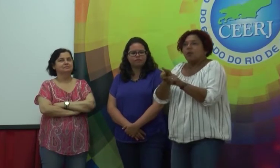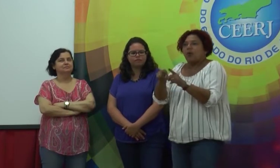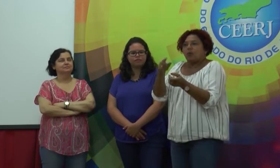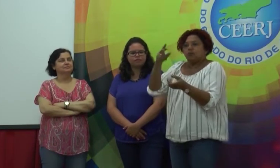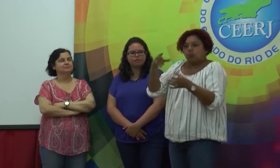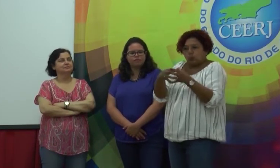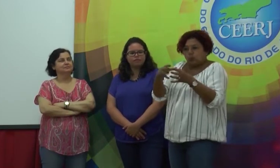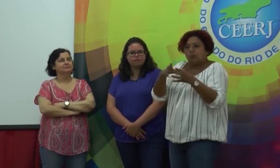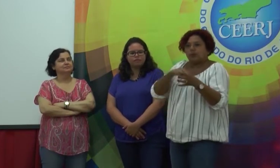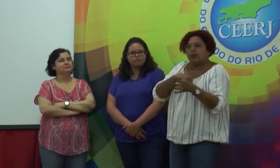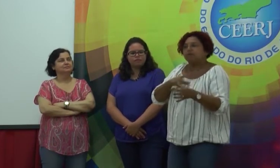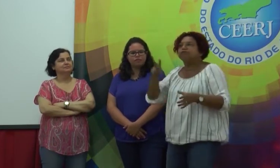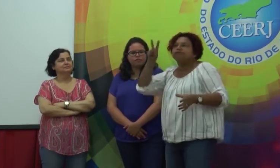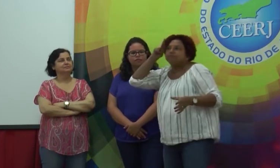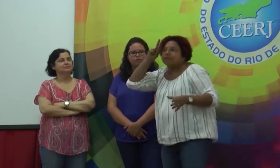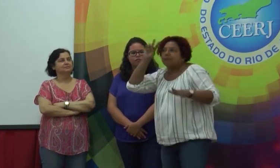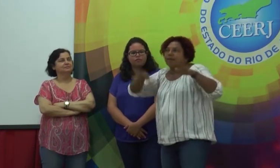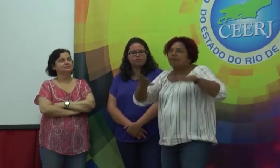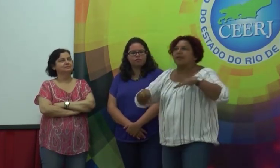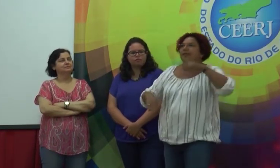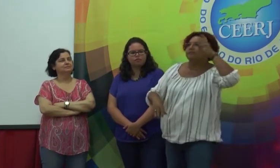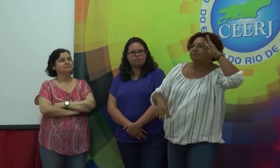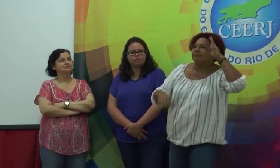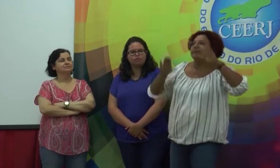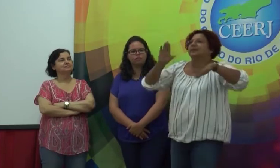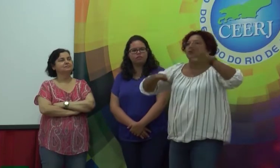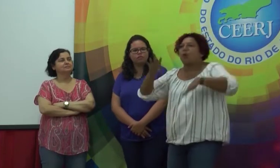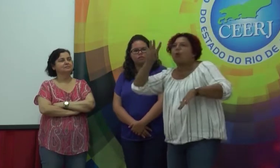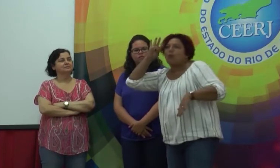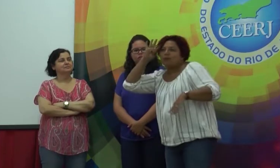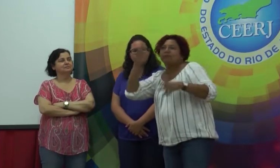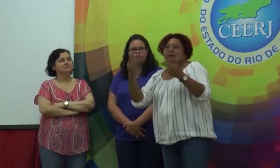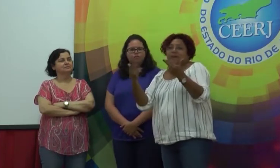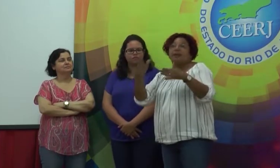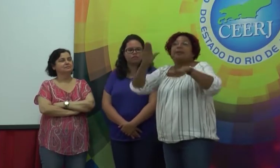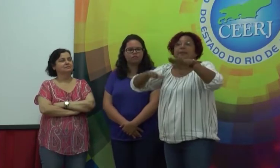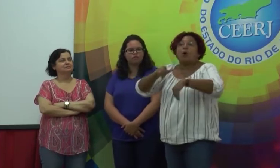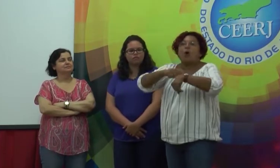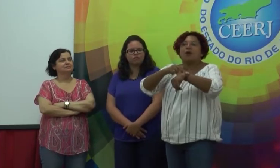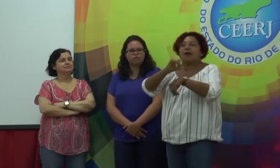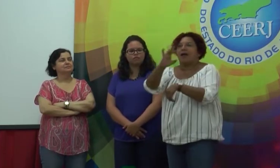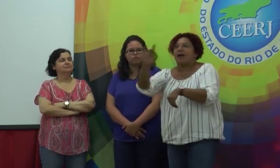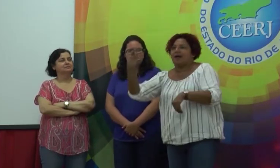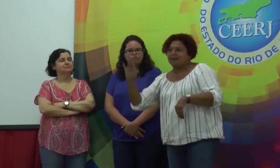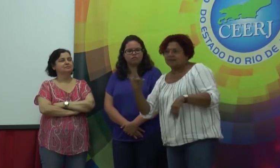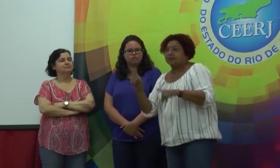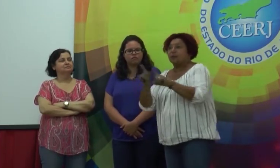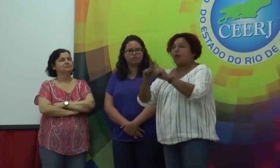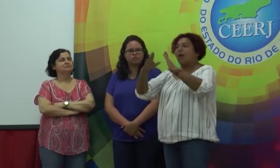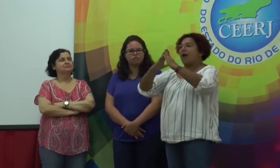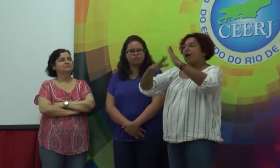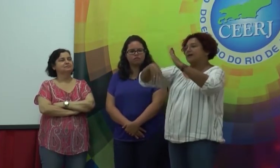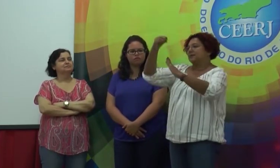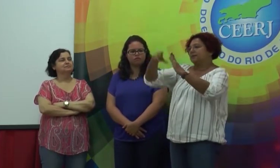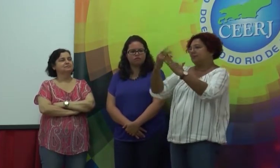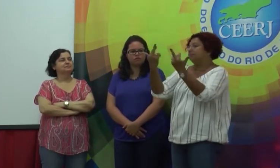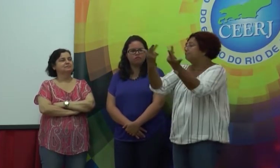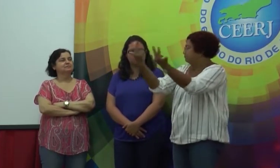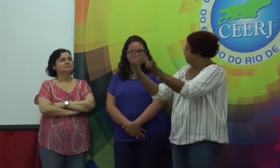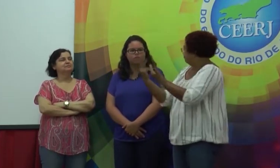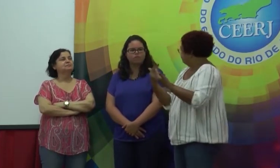tempo. E tem também grupos, segundas ou terças ou quartas, depende do horário,